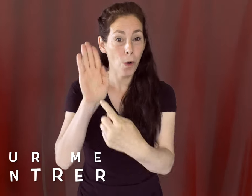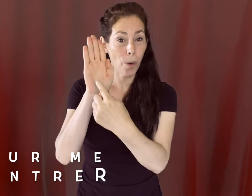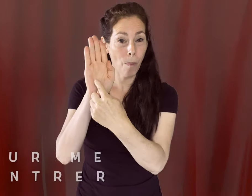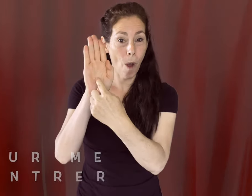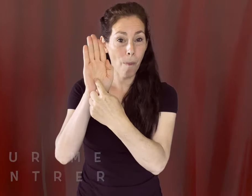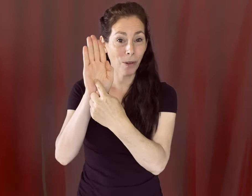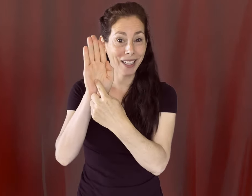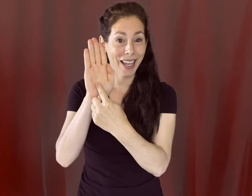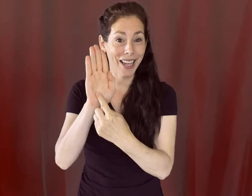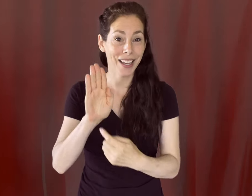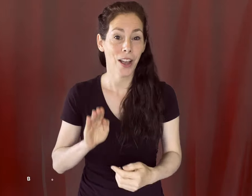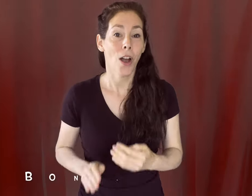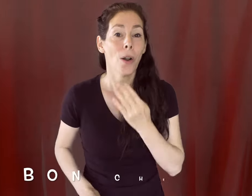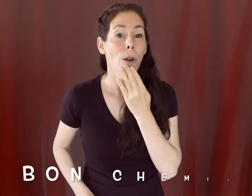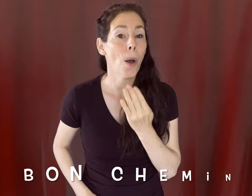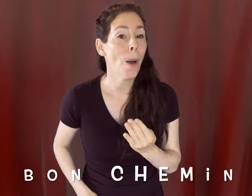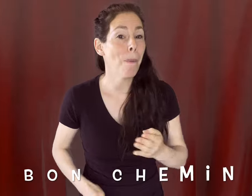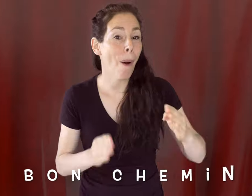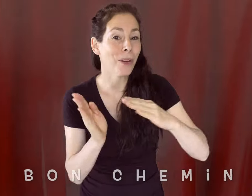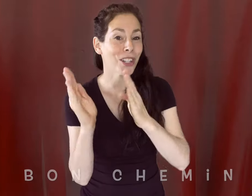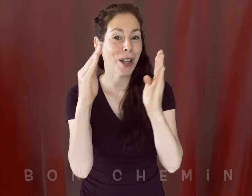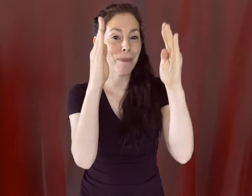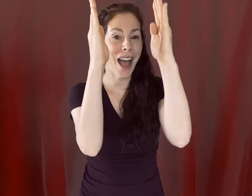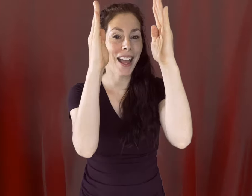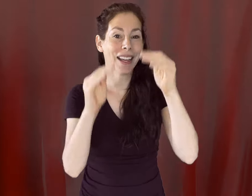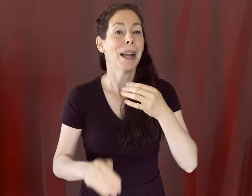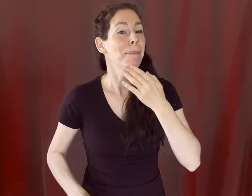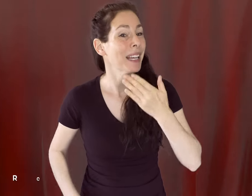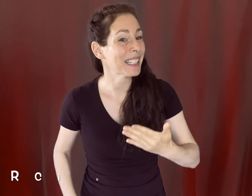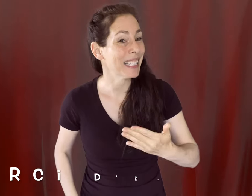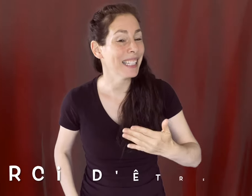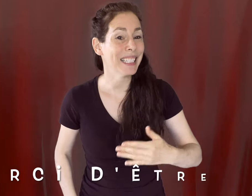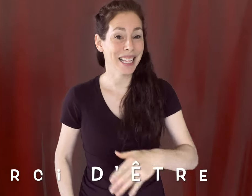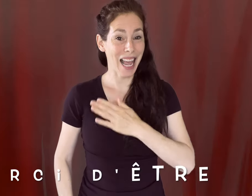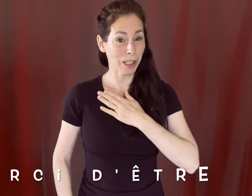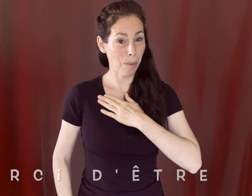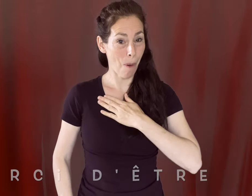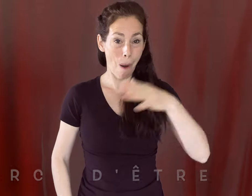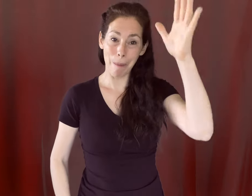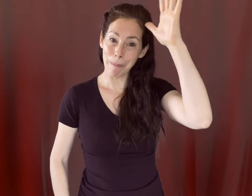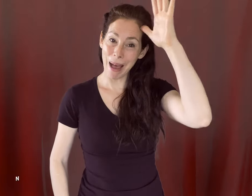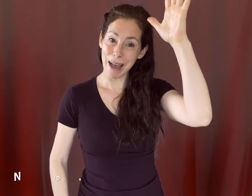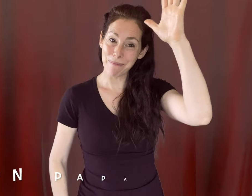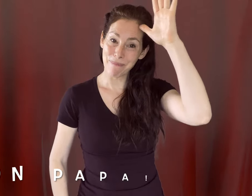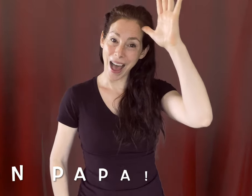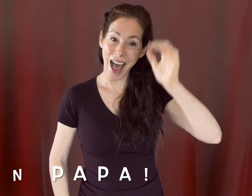pour me montrer le bon chemin. Merci d'être mon papa.